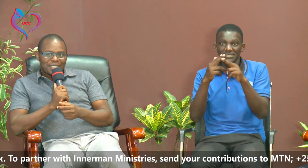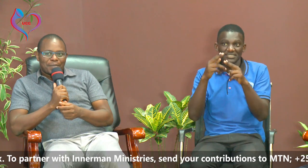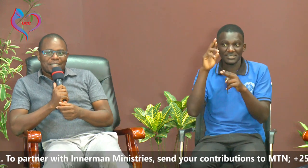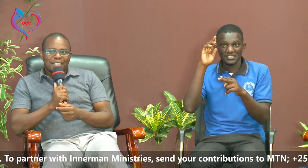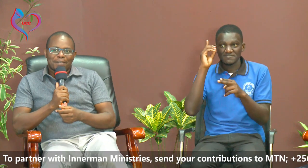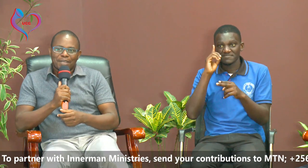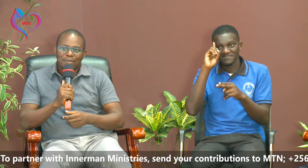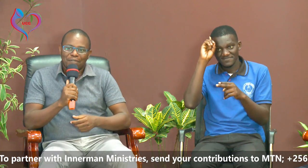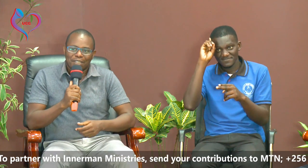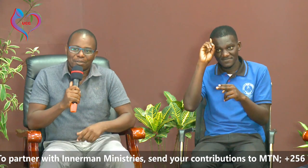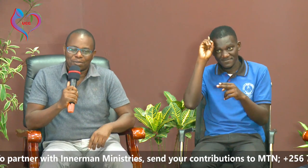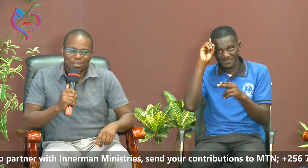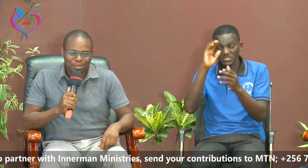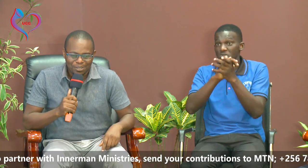Mbalamusiza mlinya liha mkamafe Yesu Kristo.